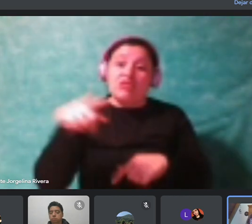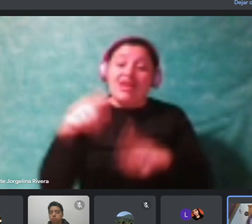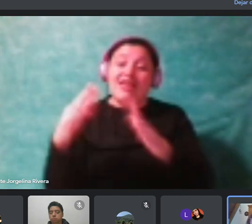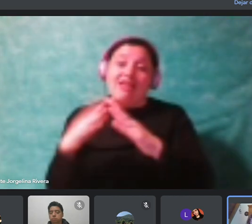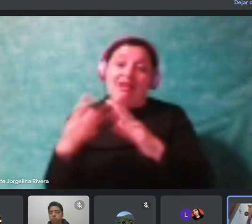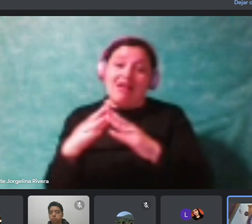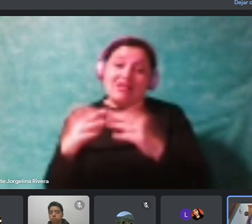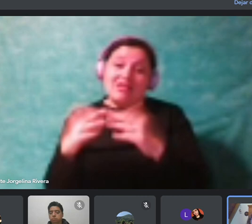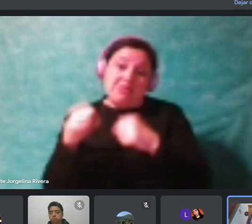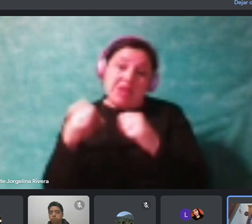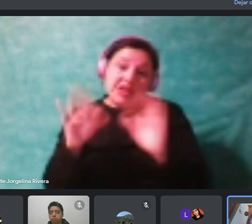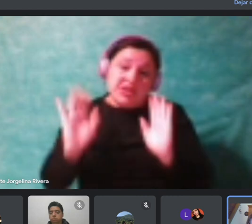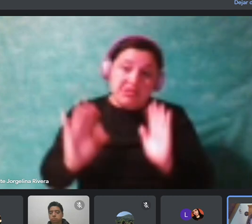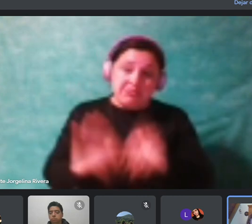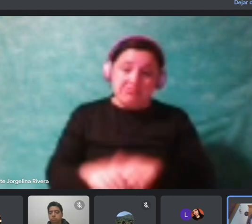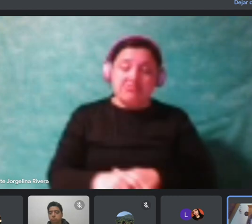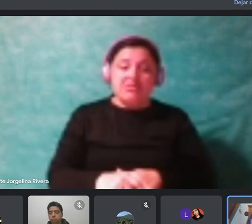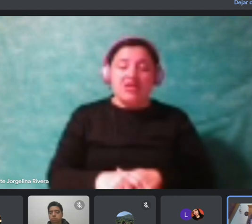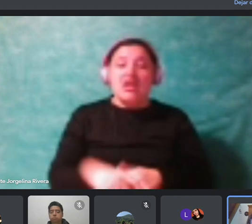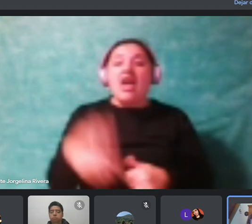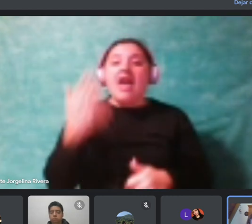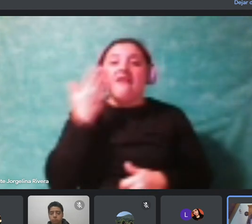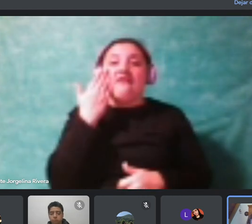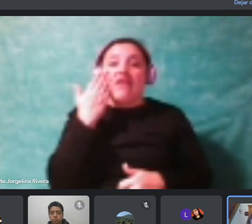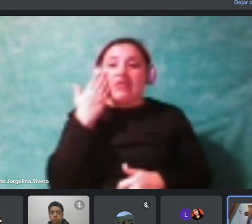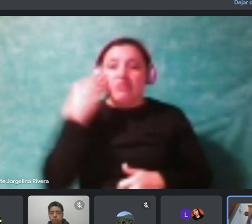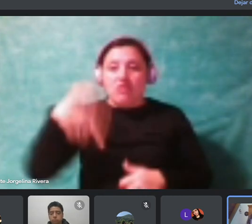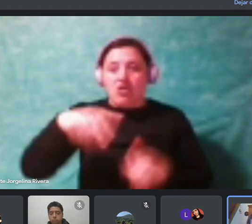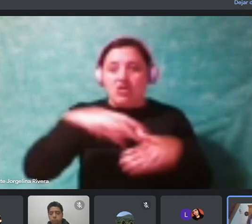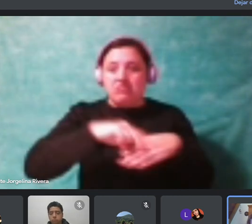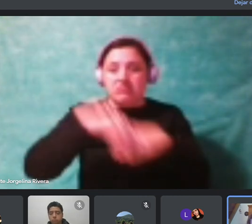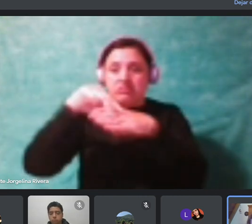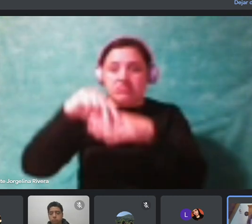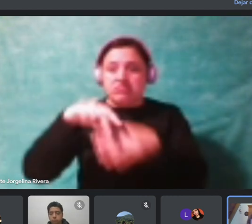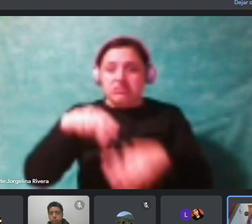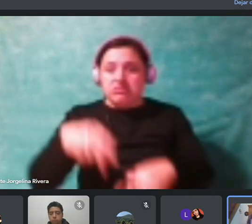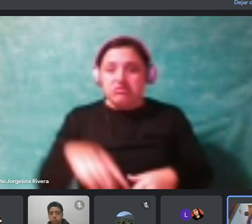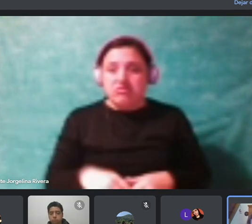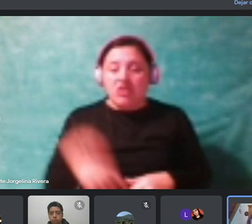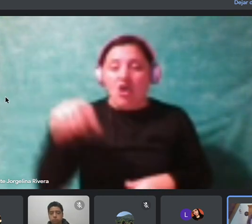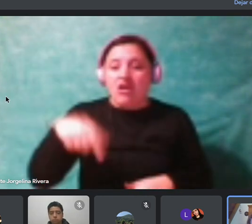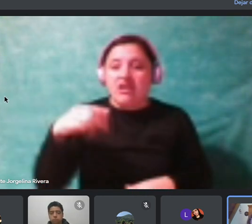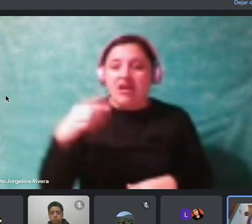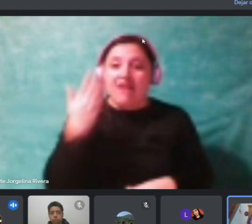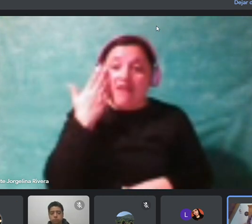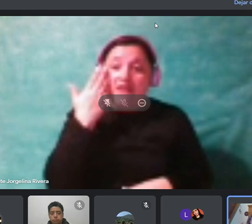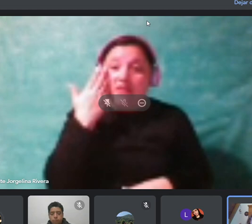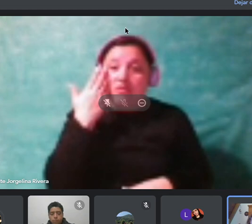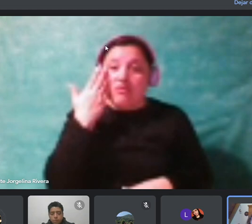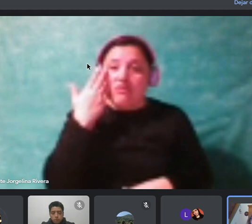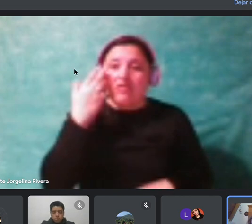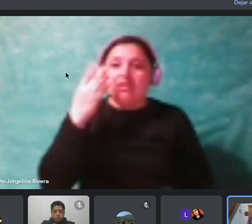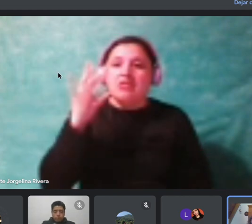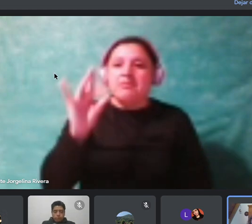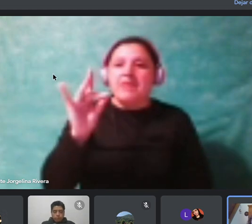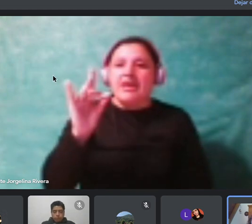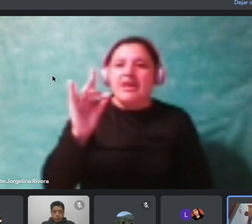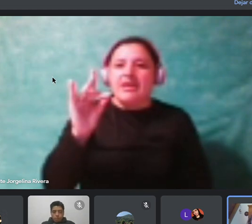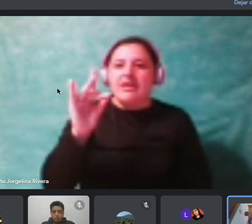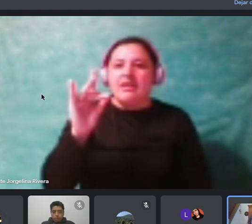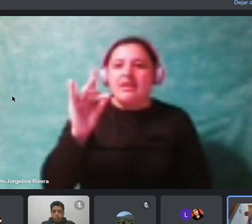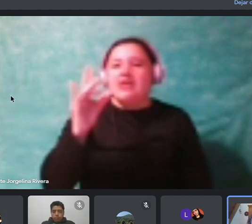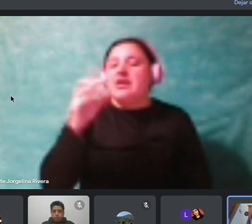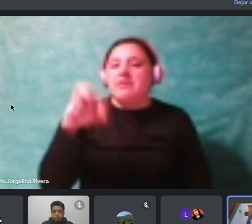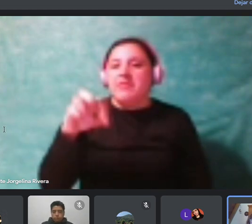¿Perdón? En Facebook la subí hoy. ¿Sí? porque la pueden hacer de tarea, ¿sí?